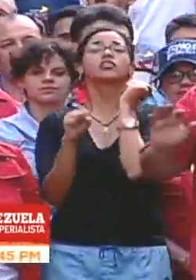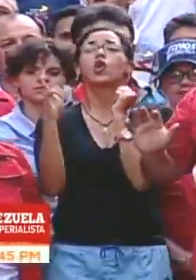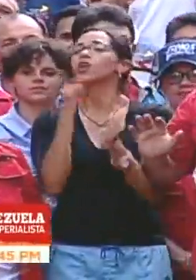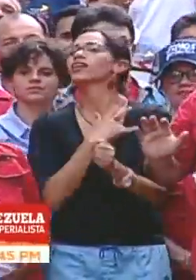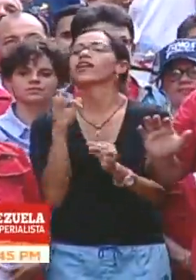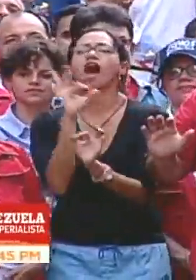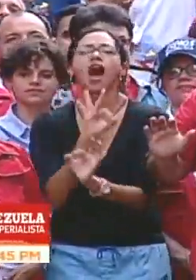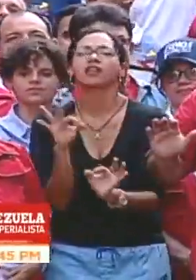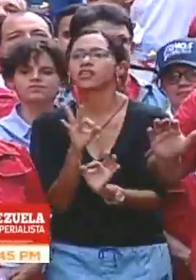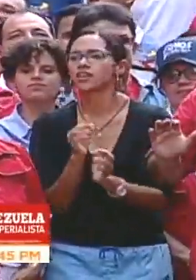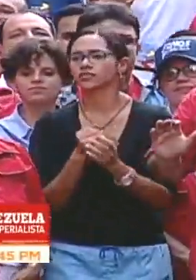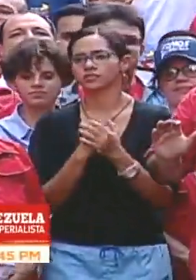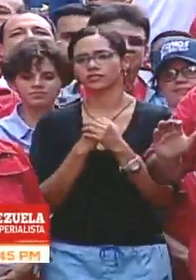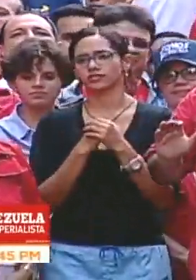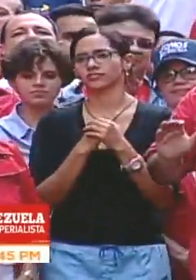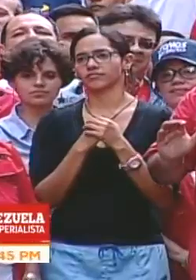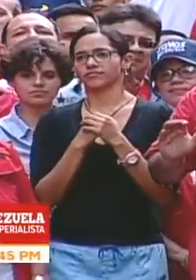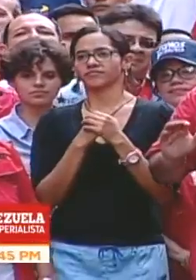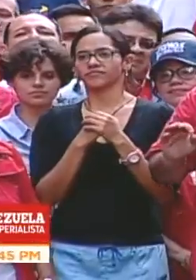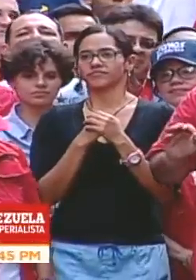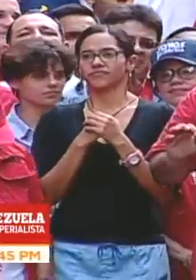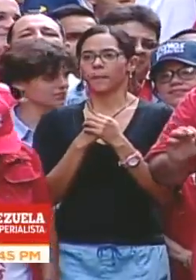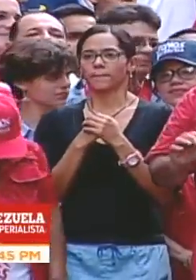quiere nadie.